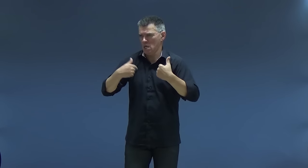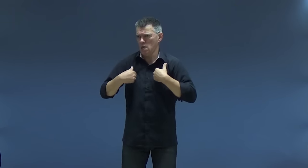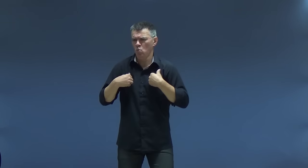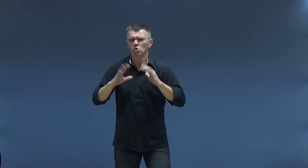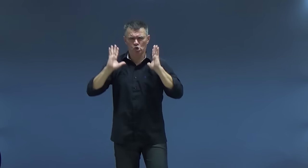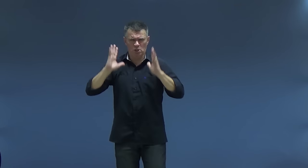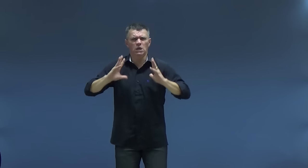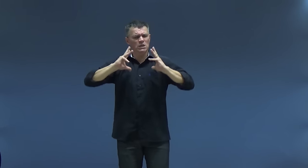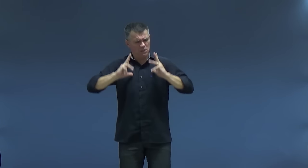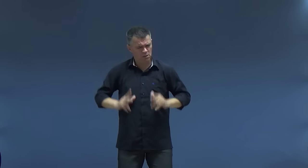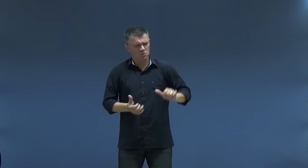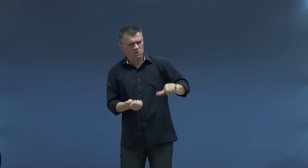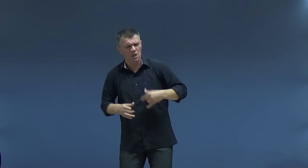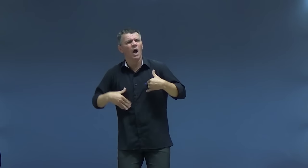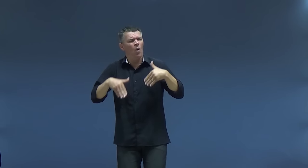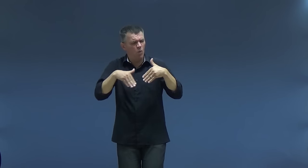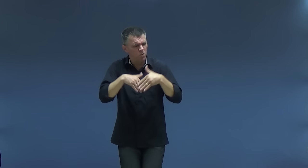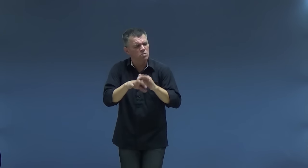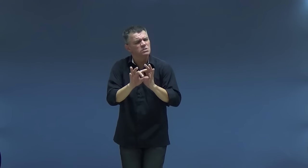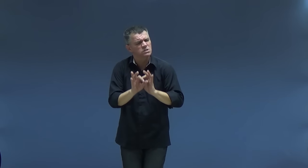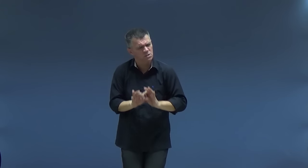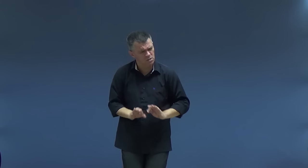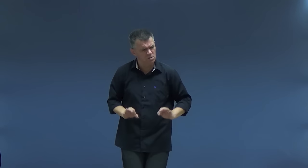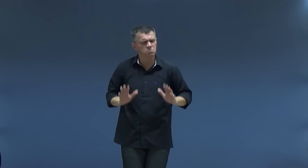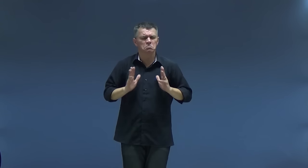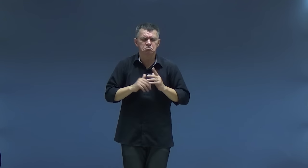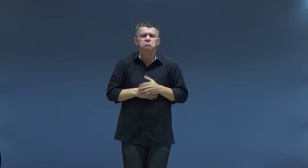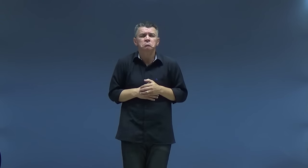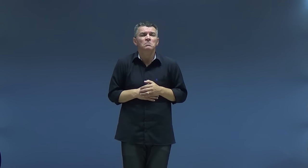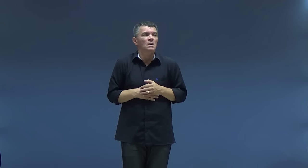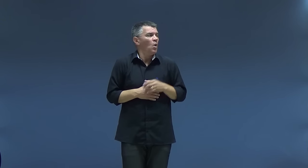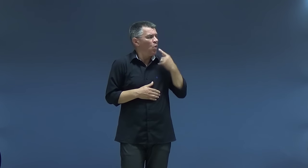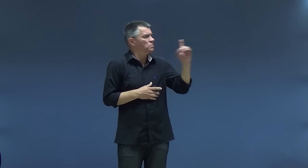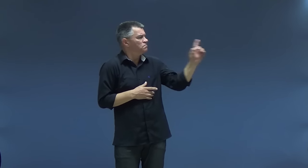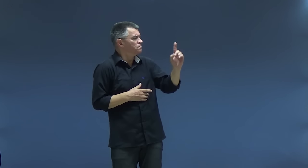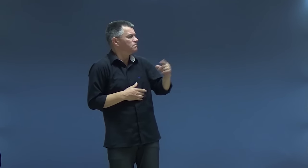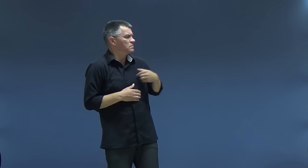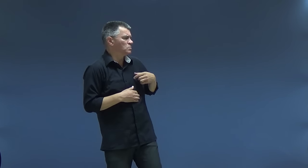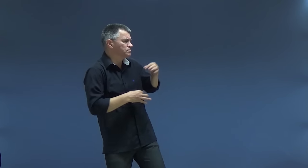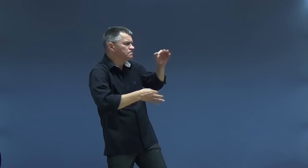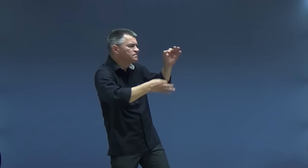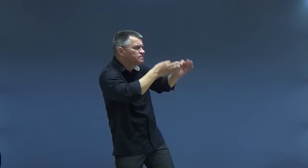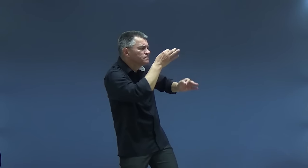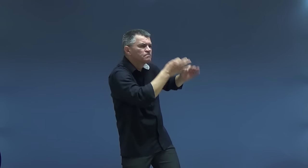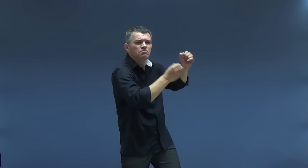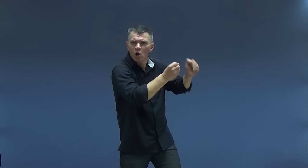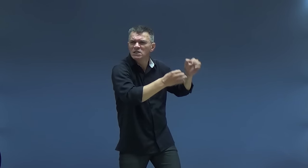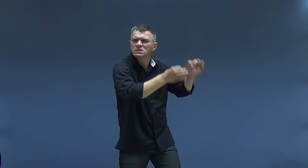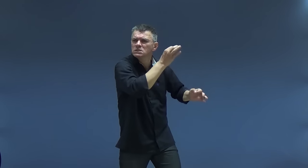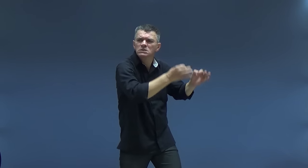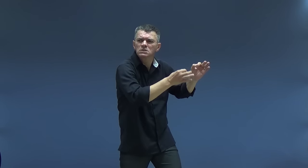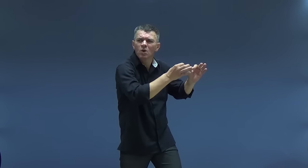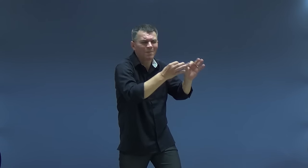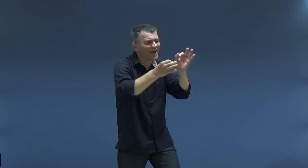justiça. Então, como? Né? Eu sou salvo, sou batizado, sou humilde. Então, a pessoa vem. Eu posso julgar